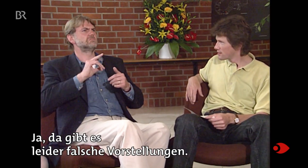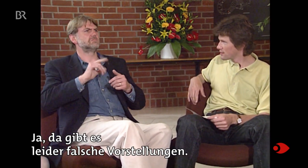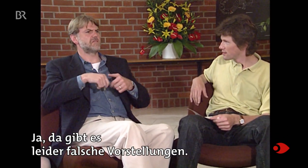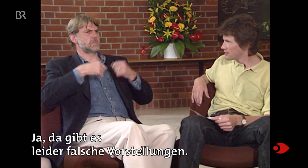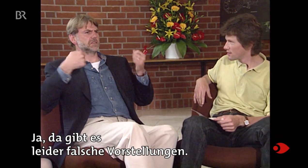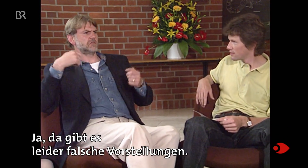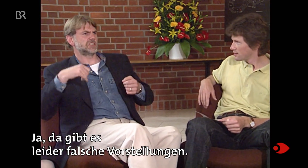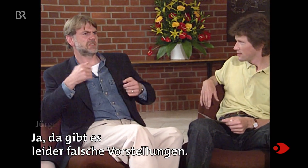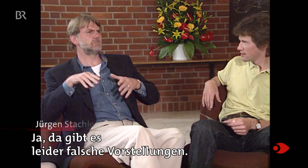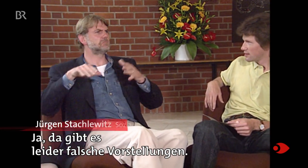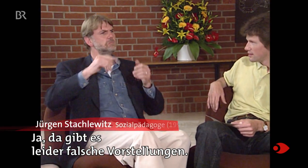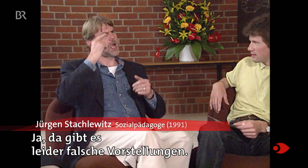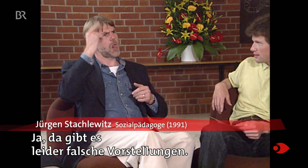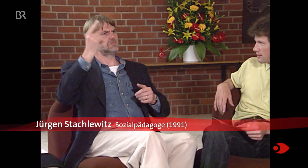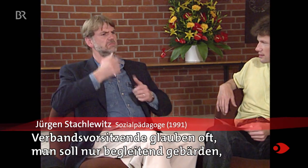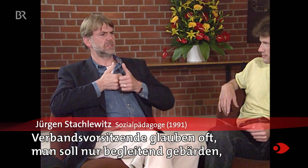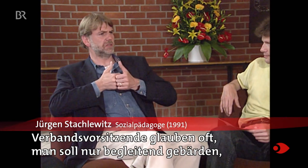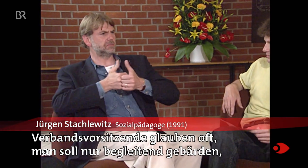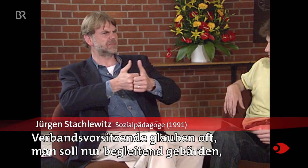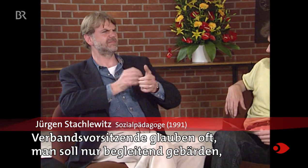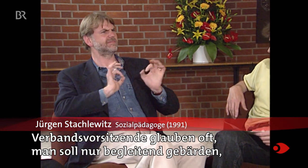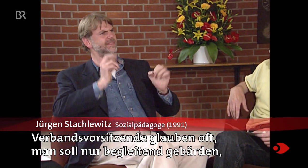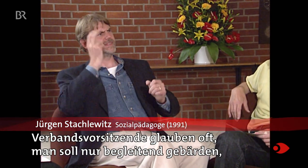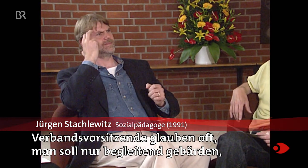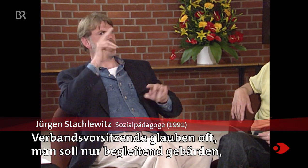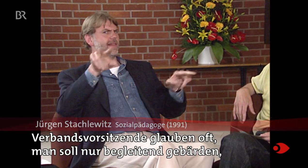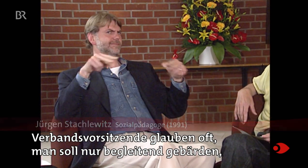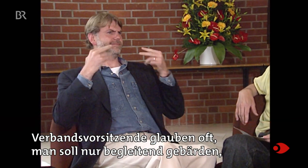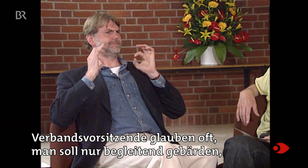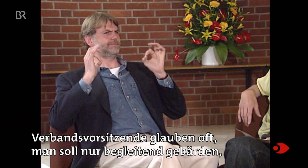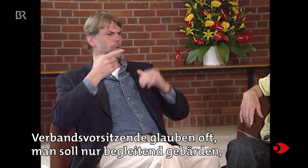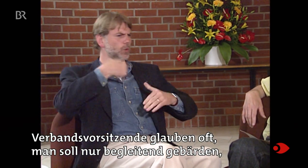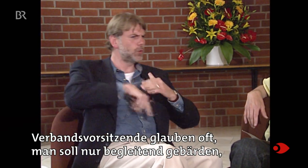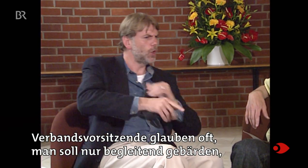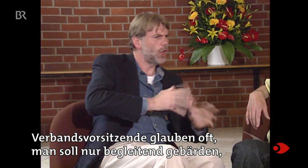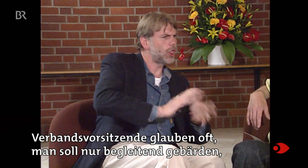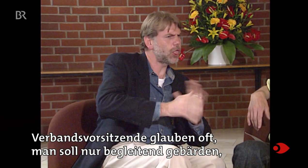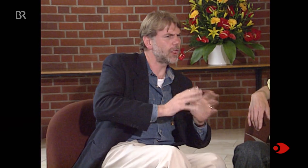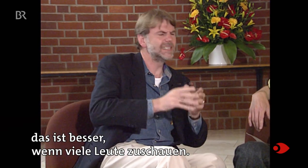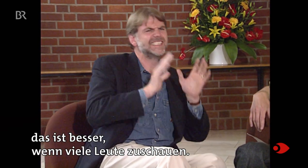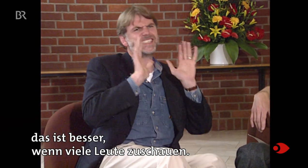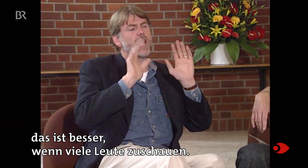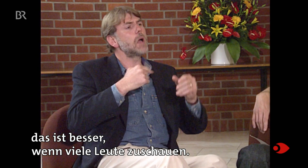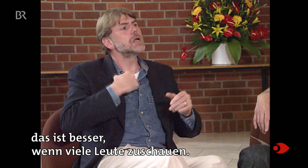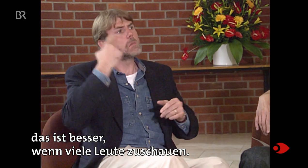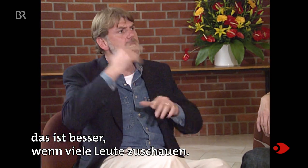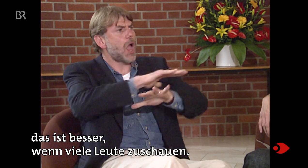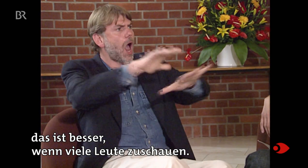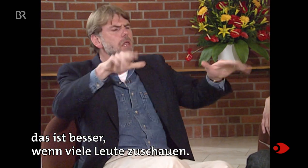Ja, da gibt es leider falsche Vorstellungen. Verbandsvorsitzende glauben oft, man soll nur begleitend gebärden. Das ist besser, wenn viele Leute zuschauen und